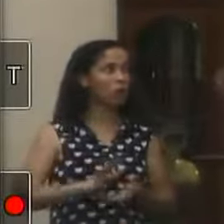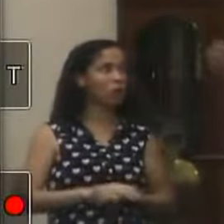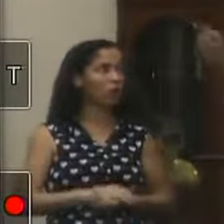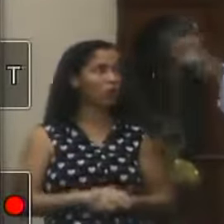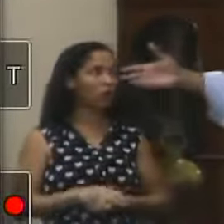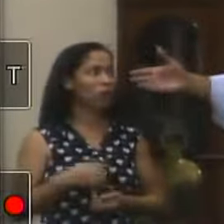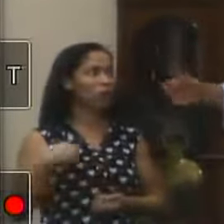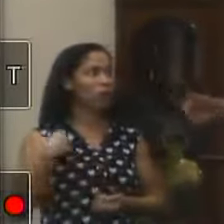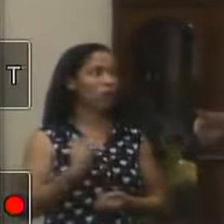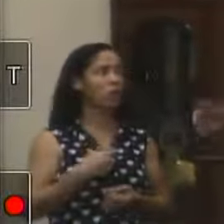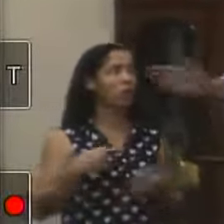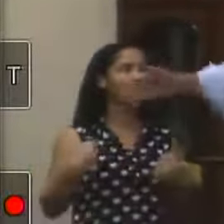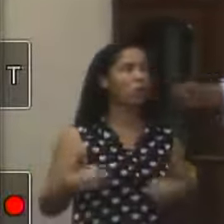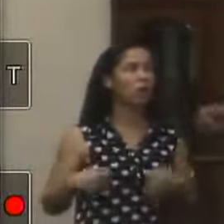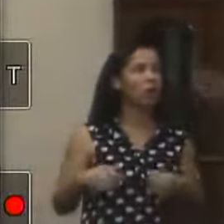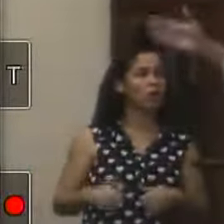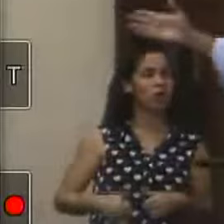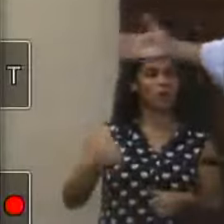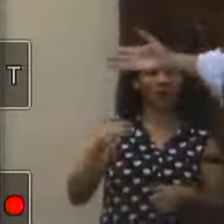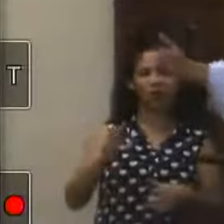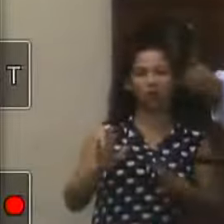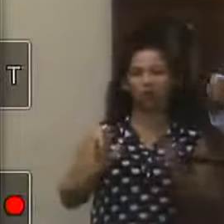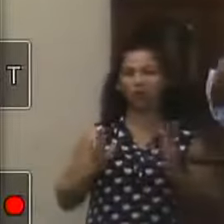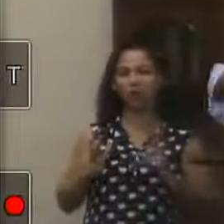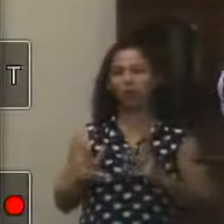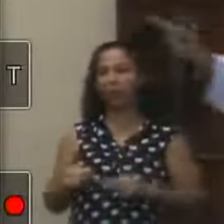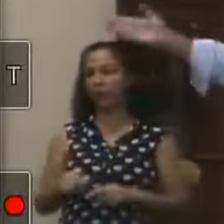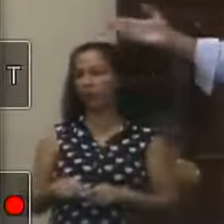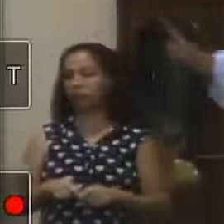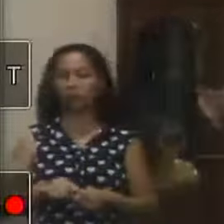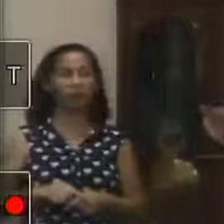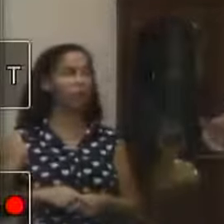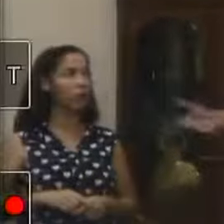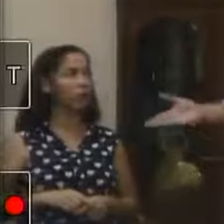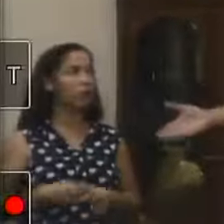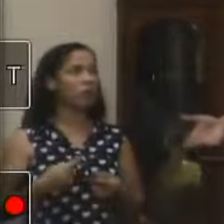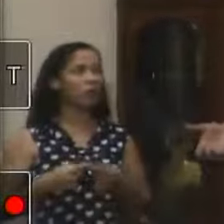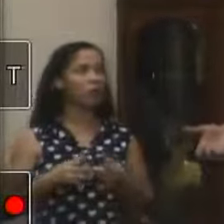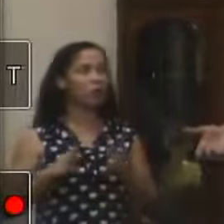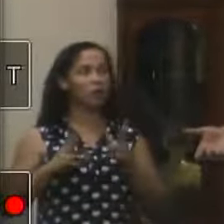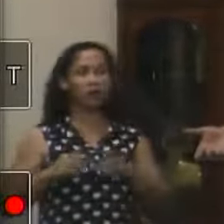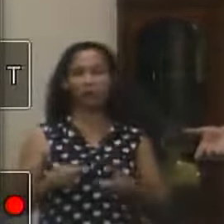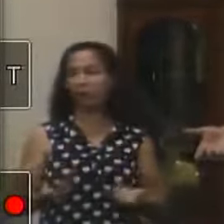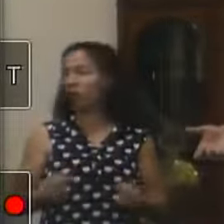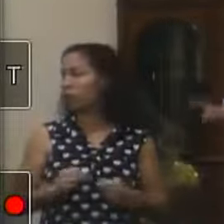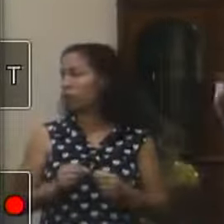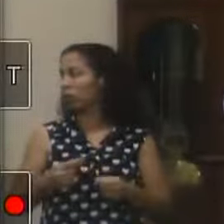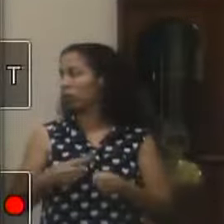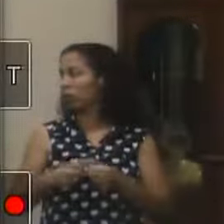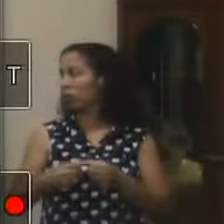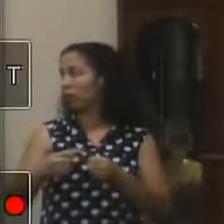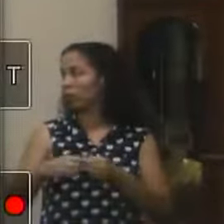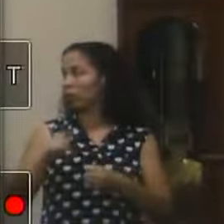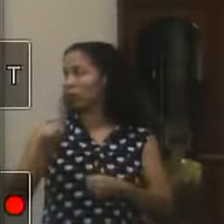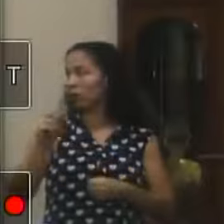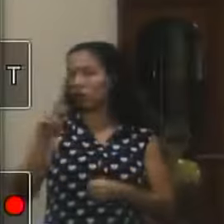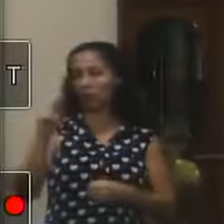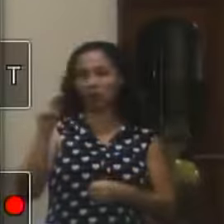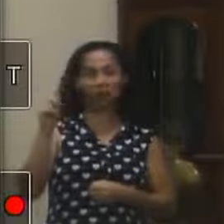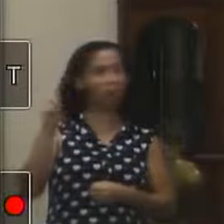gente precisa melhorar, precisa limpar ali, ou seja, reclama, inclusive você fez a limpeza do bairro Guaranis, né? Você falou aqui na sessão